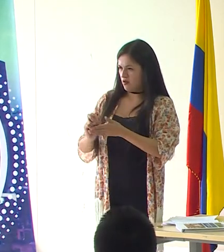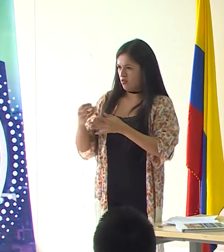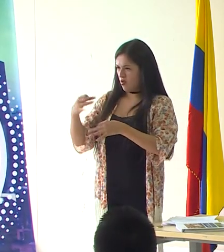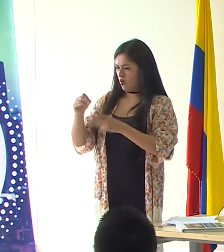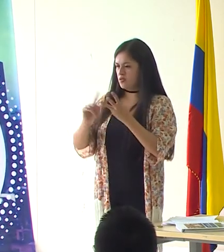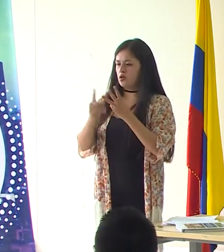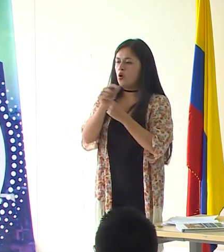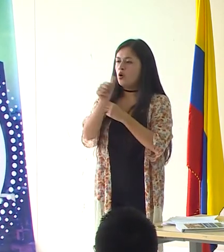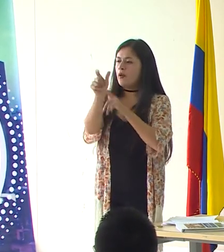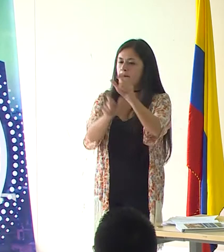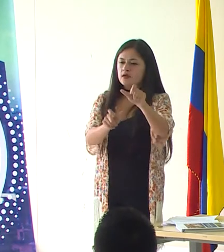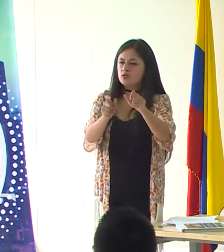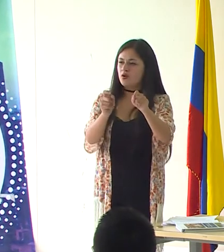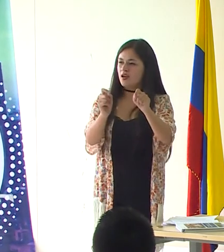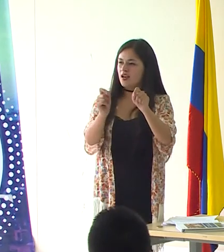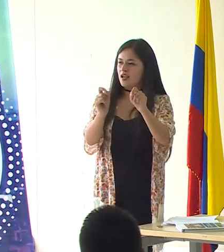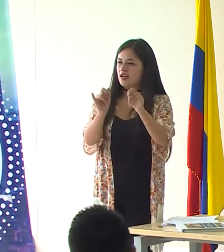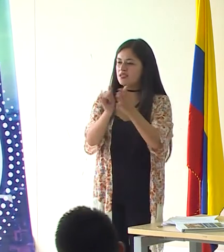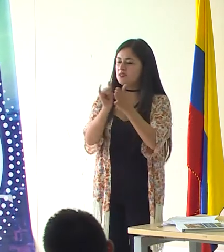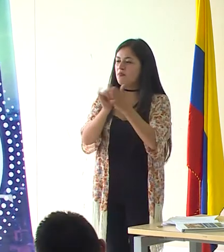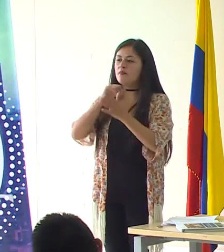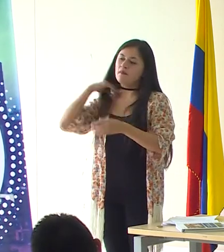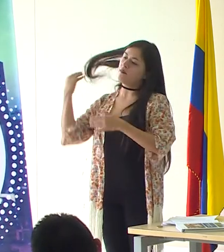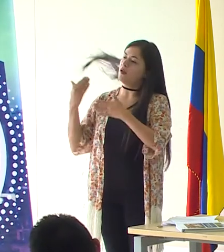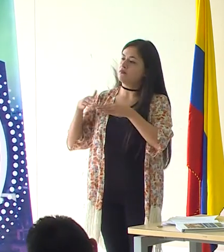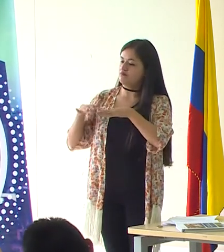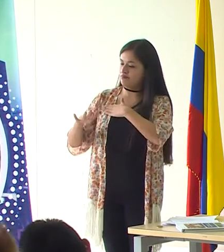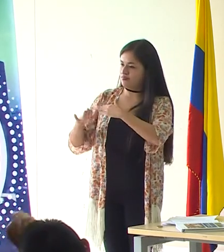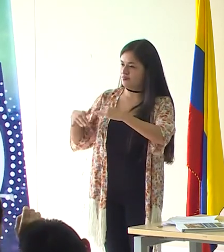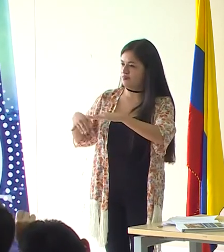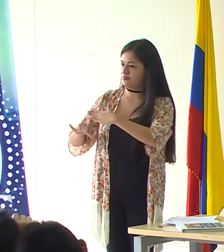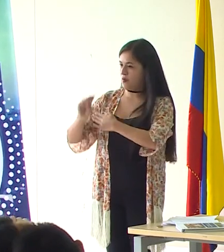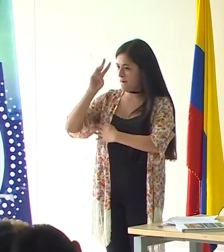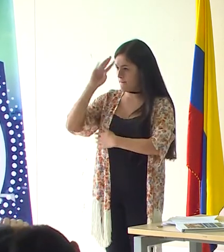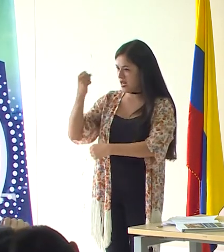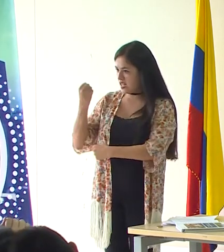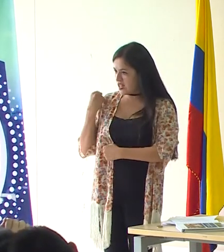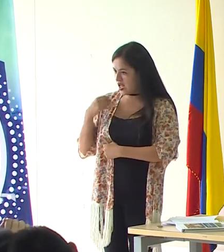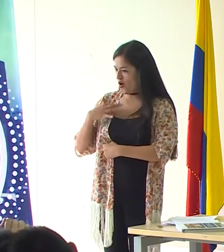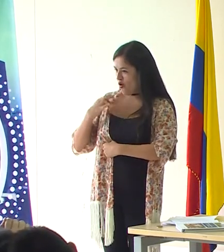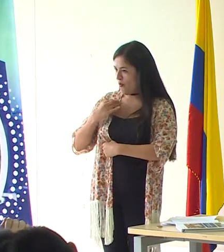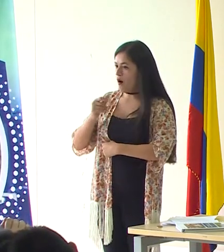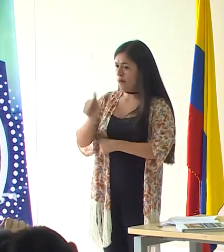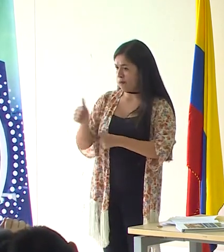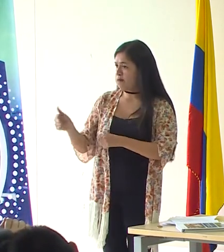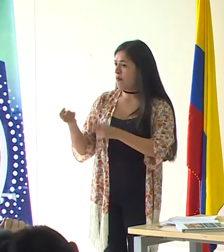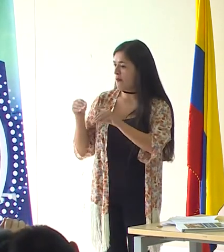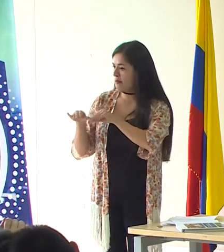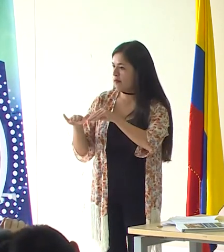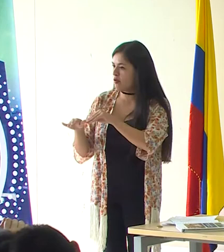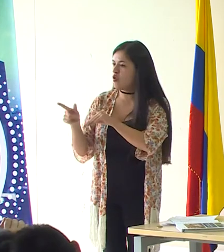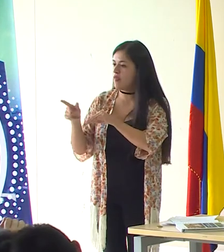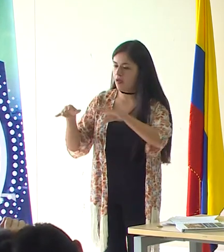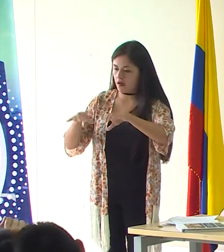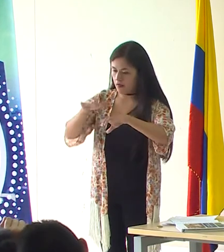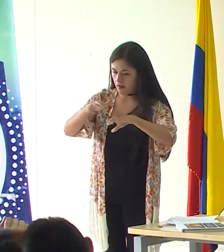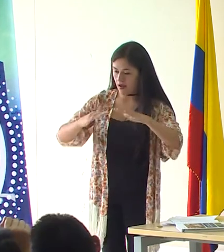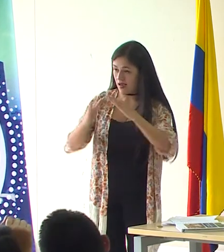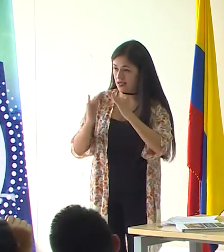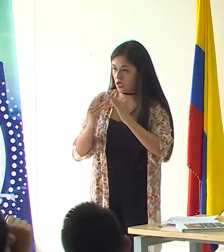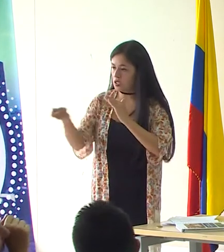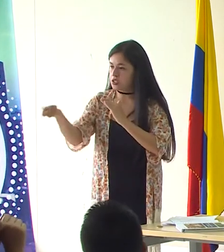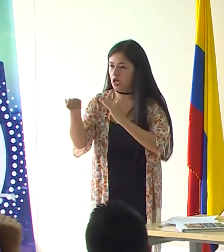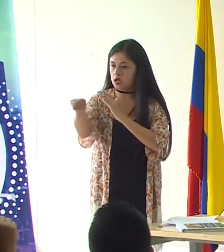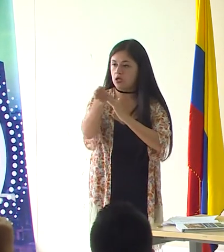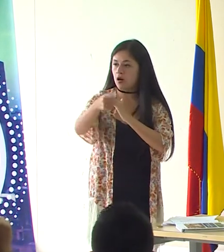todo el ajuar para policías y militares están siendo expropiados predio a predio